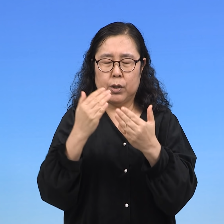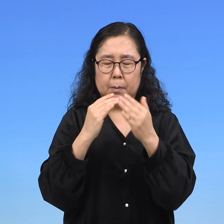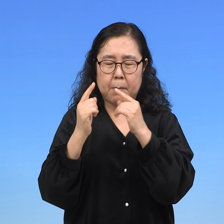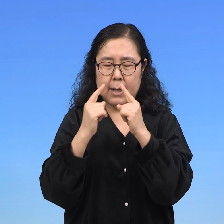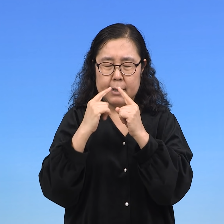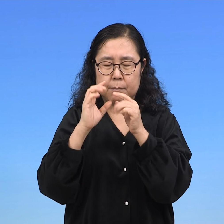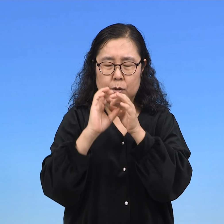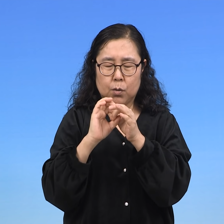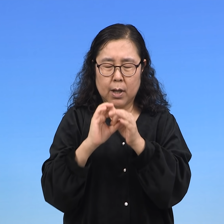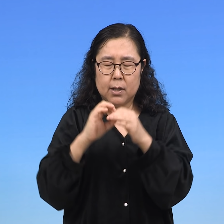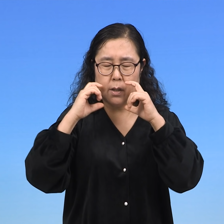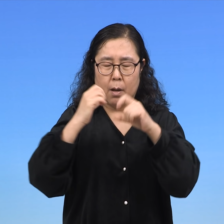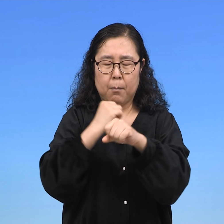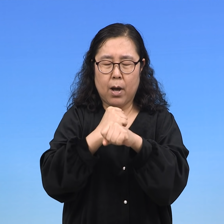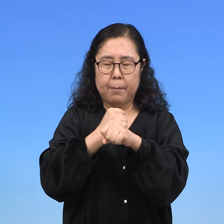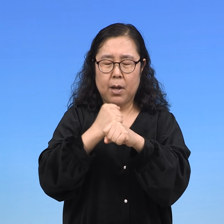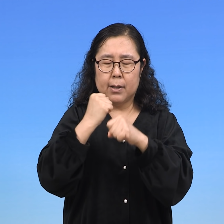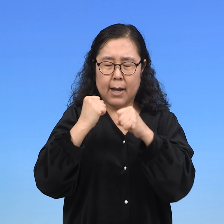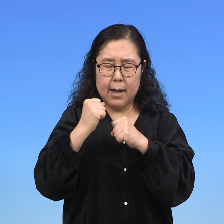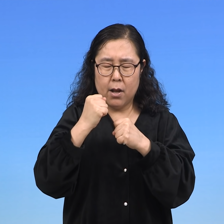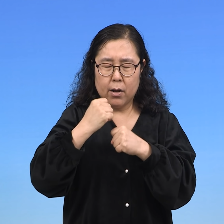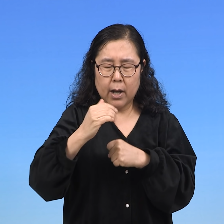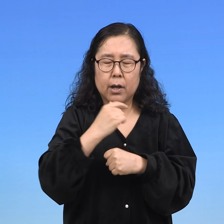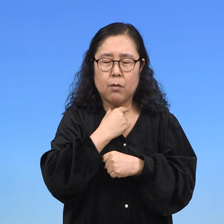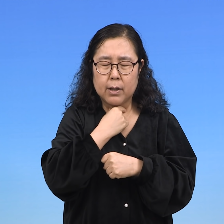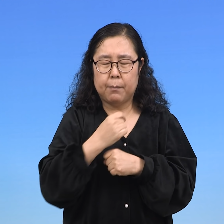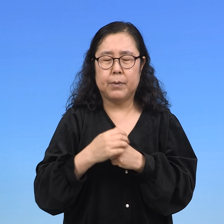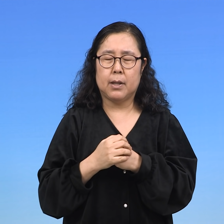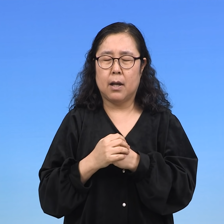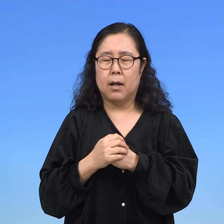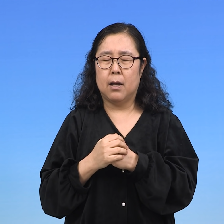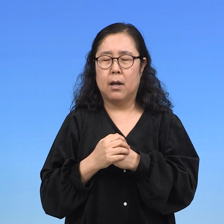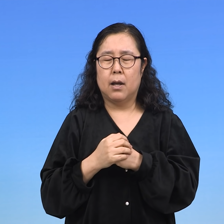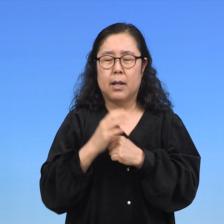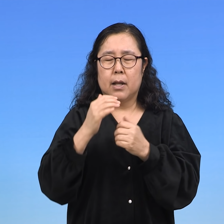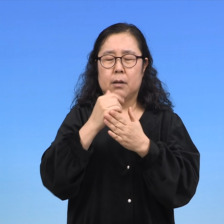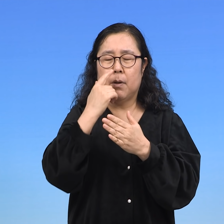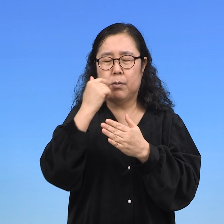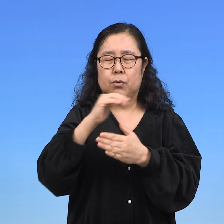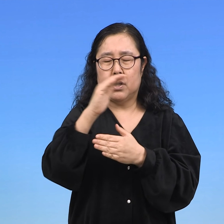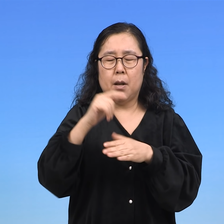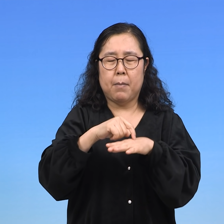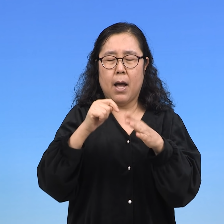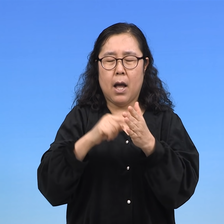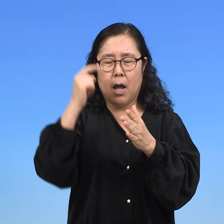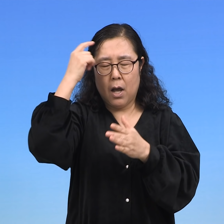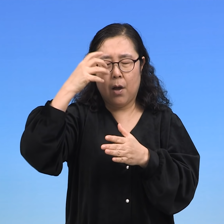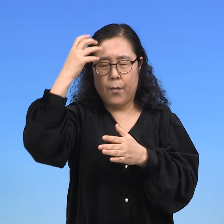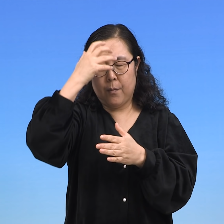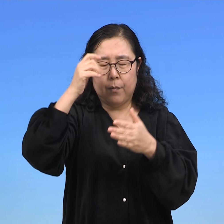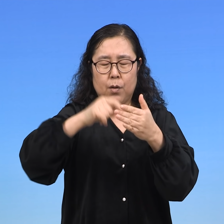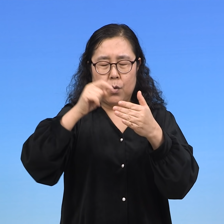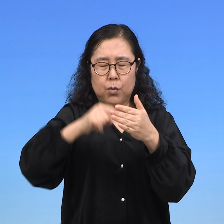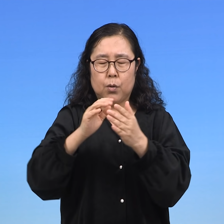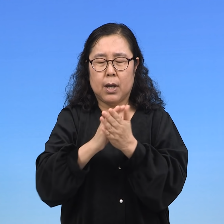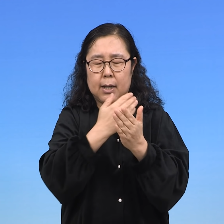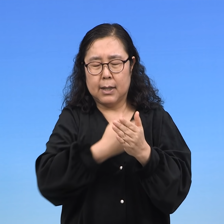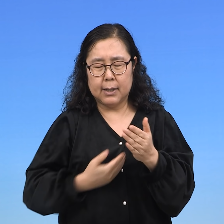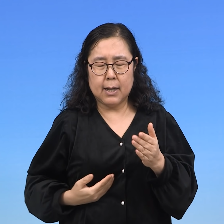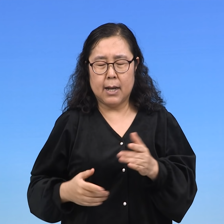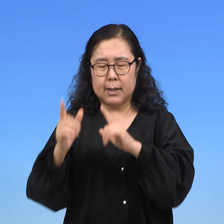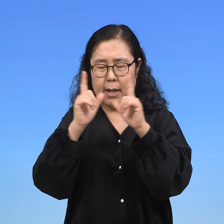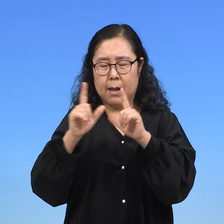말씀을 가지고 선포하며 달려가기를 원합니다. 하나님 아버지, 우리들 심령 속에 제자의 삶을